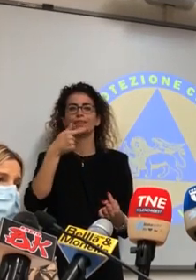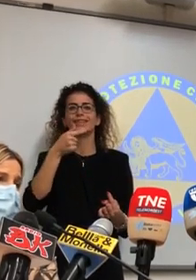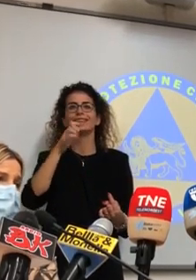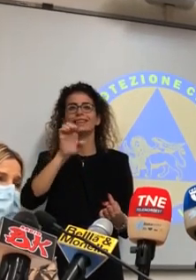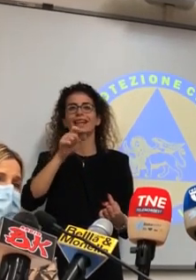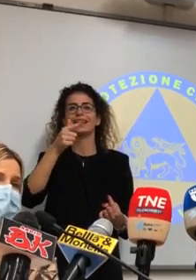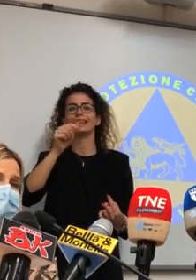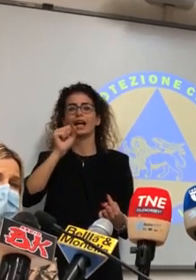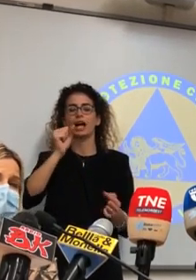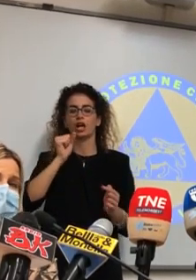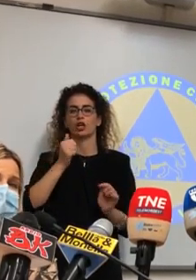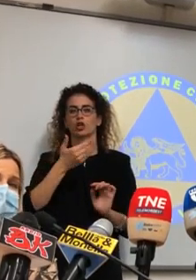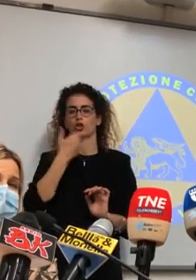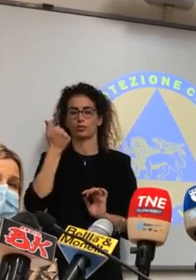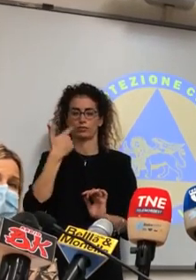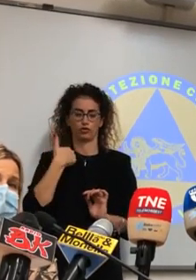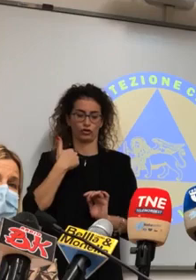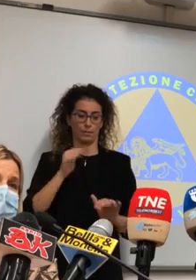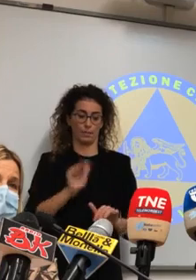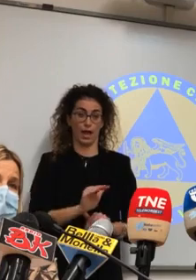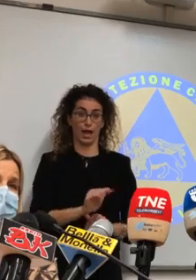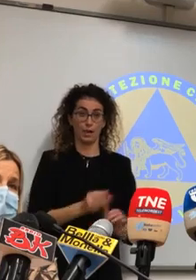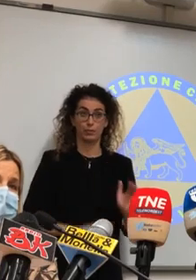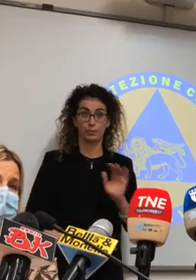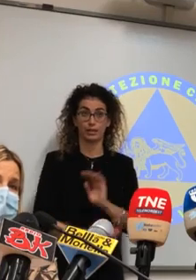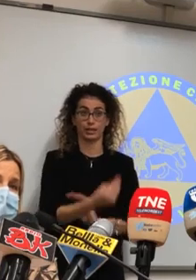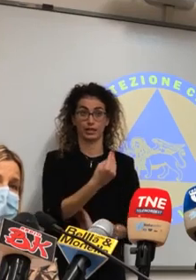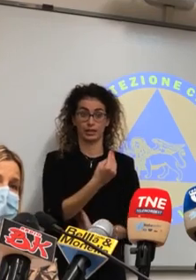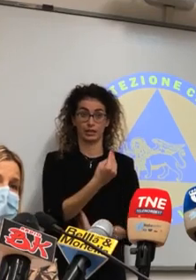facciamo tre dosi ai bambini appena nati, la quarta